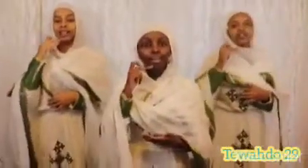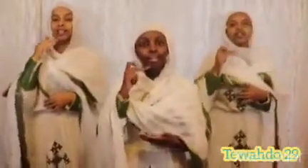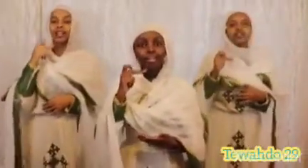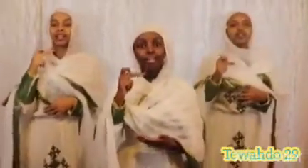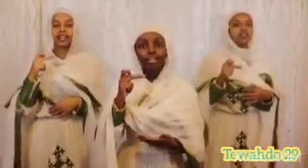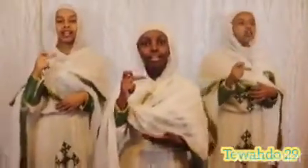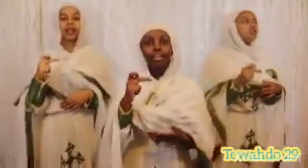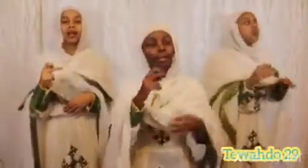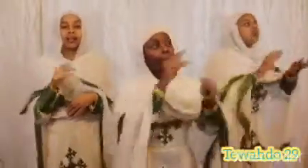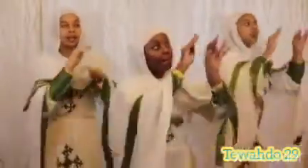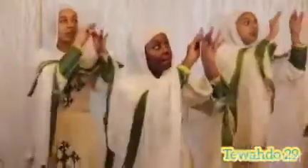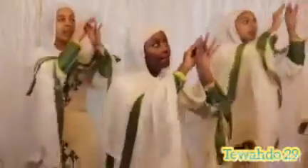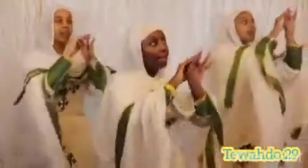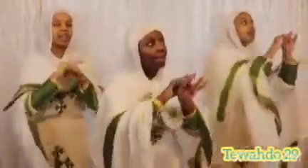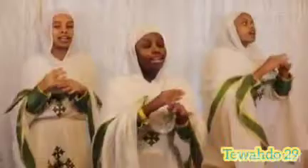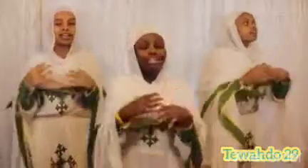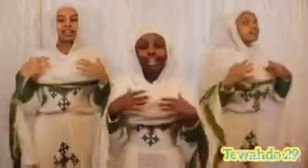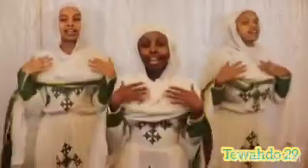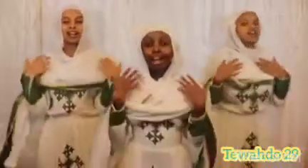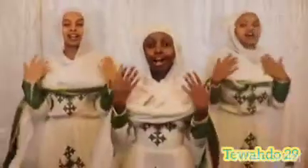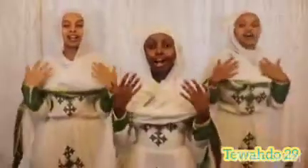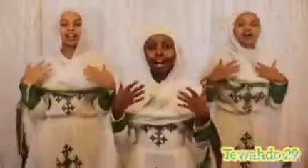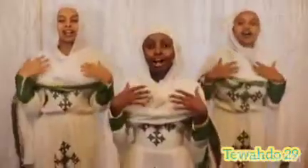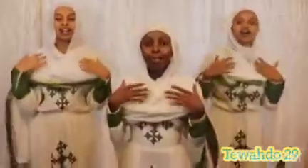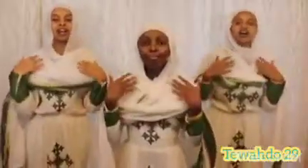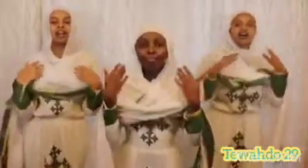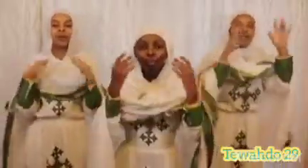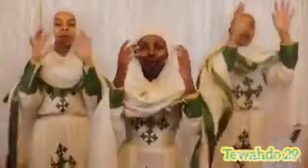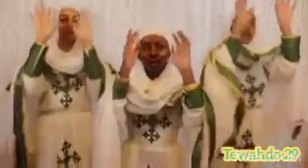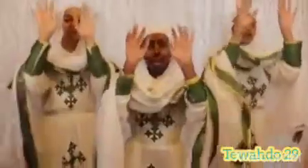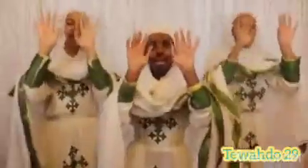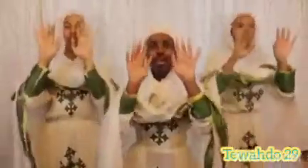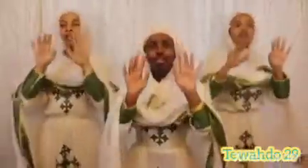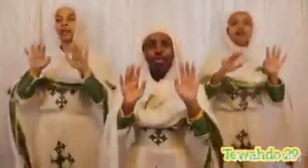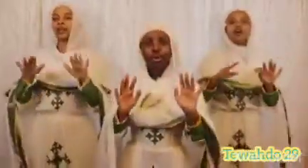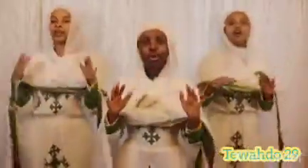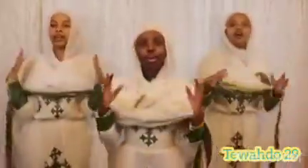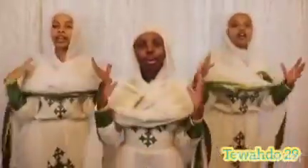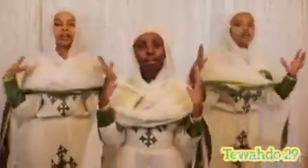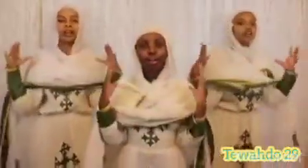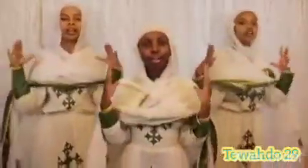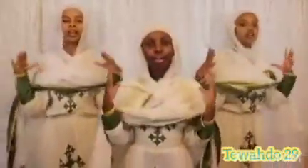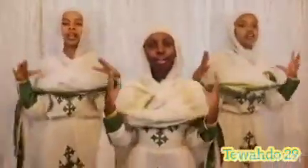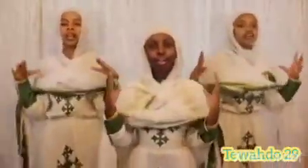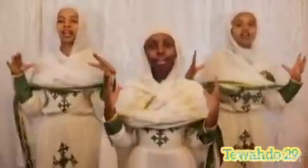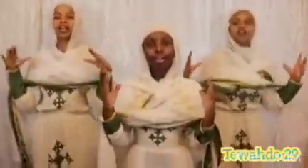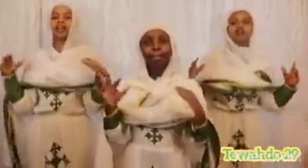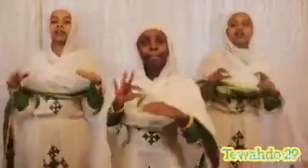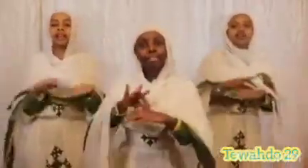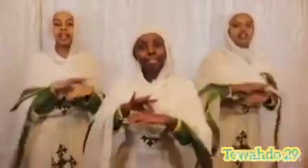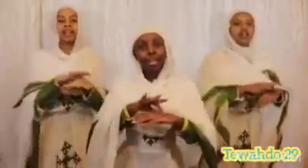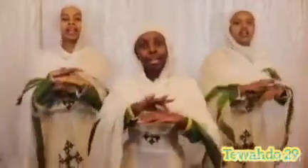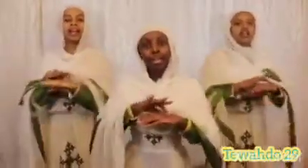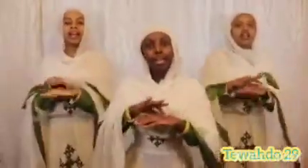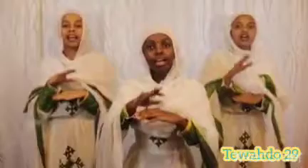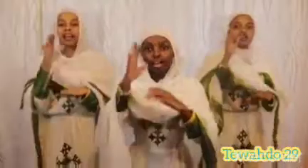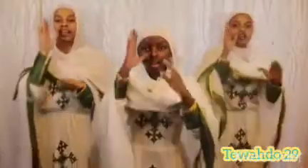ለማርያም ድንግል መንበረ ተላ ወሪዶ ገብርኤል ምድረ